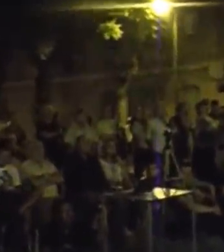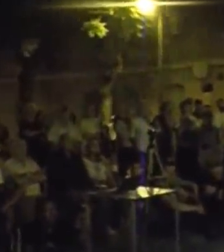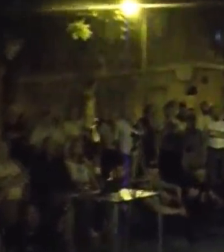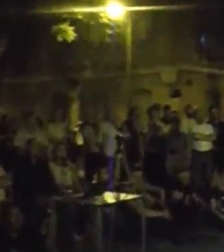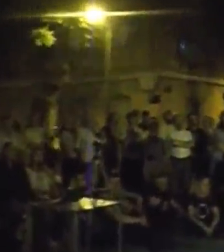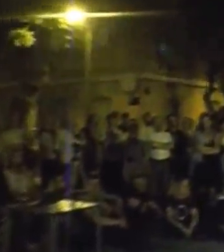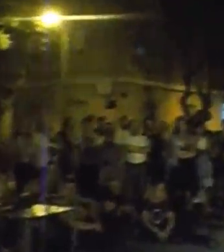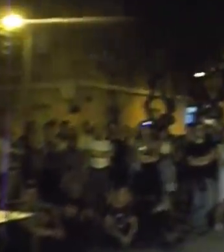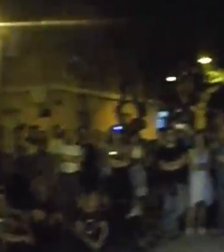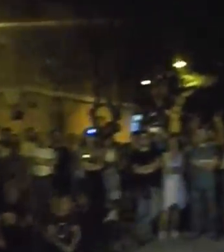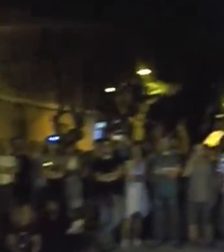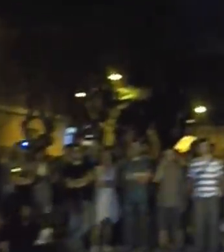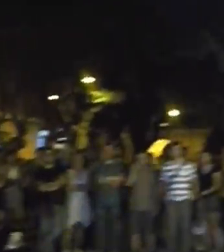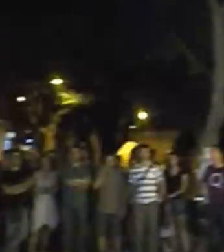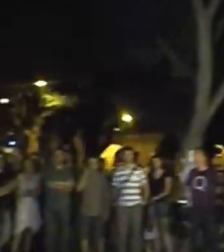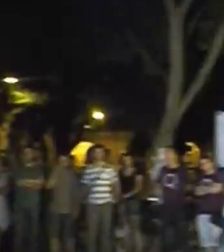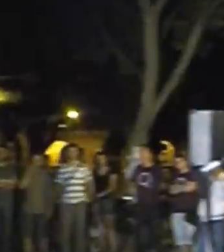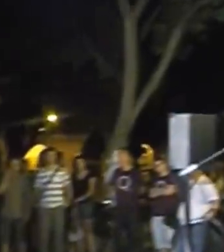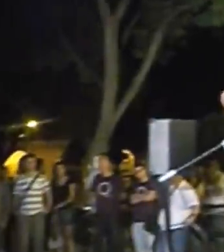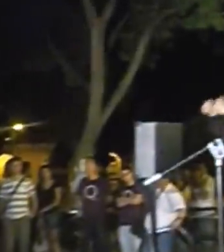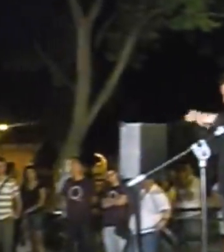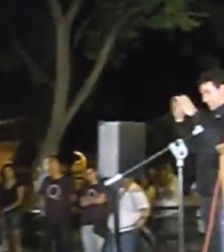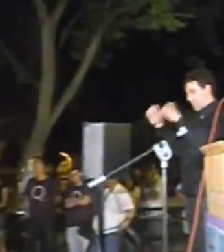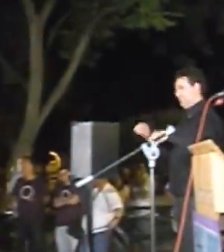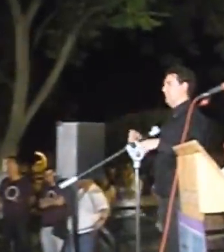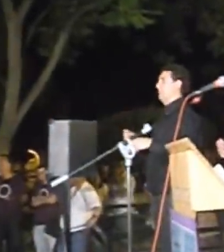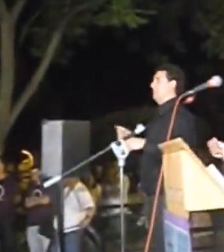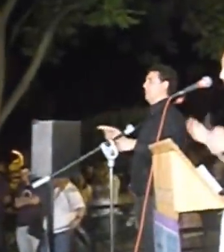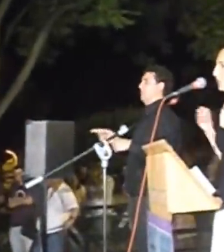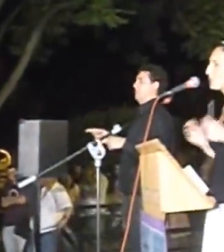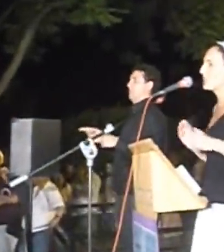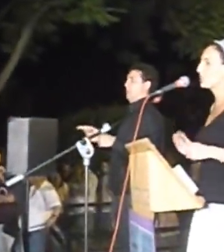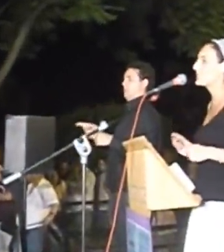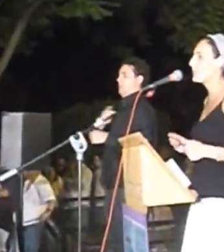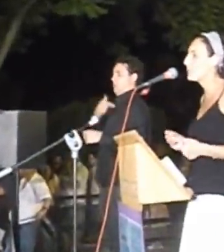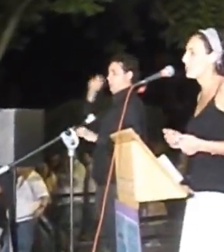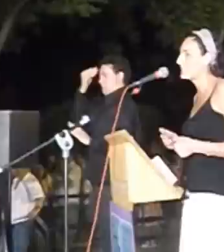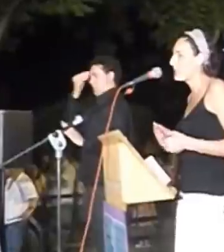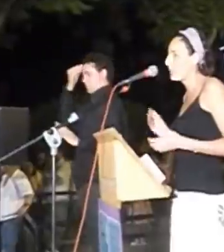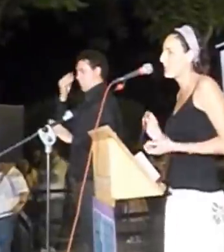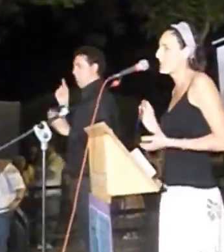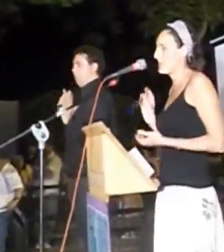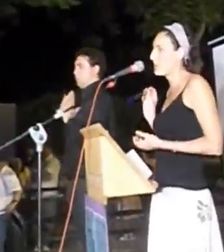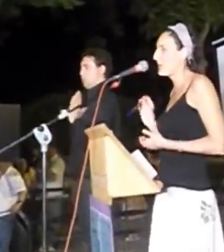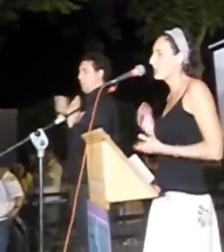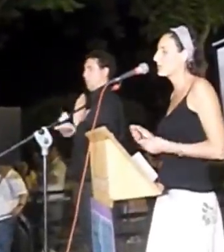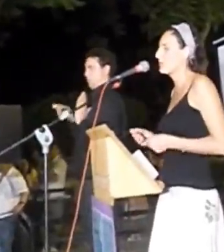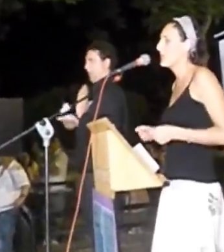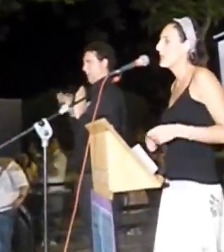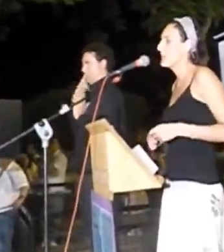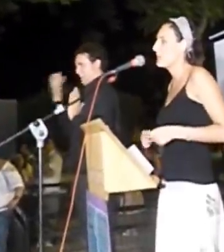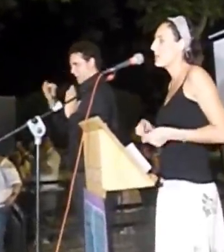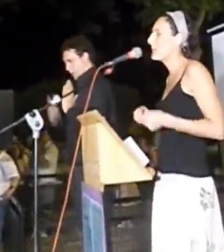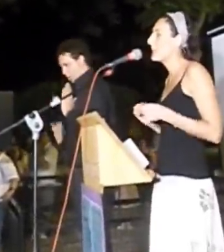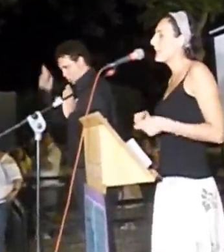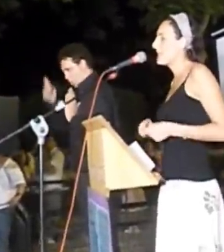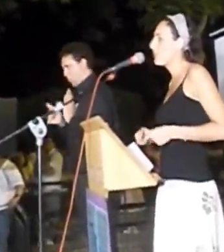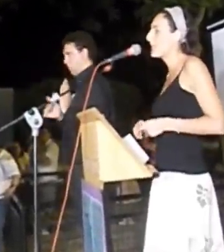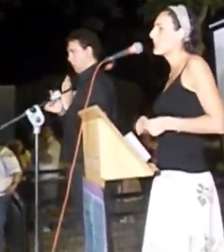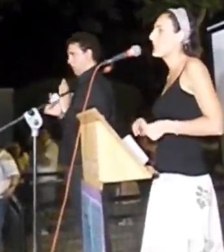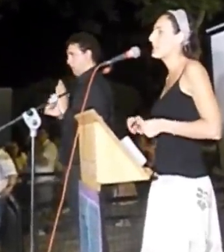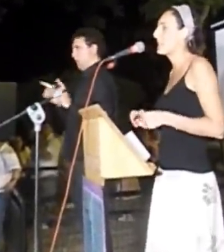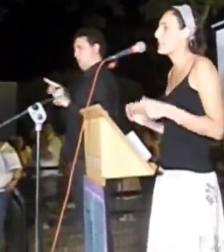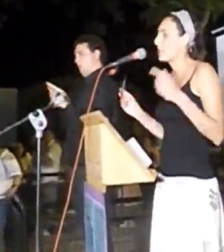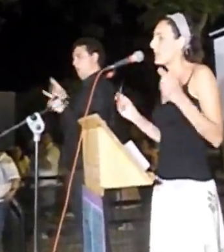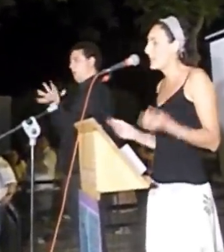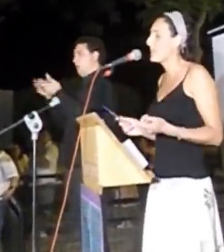para terminar Ya de hablar con el de estos tratados una yo Considero que es el punto más importante y más peligroso y el mayor ataque a la